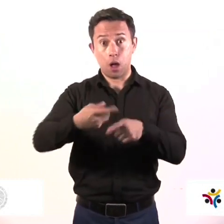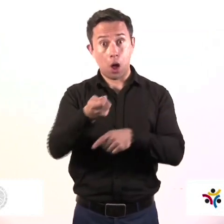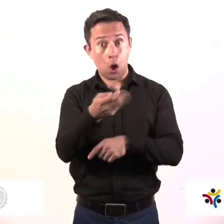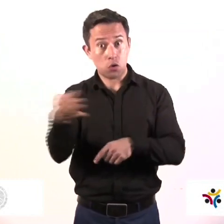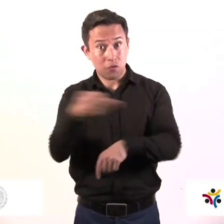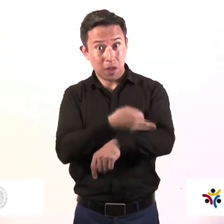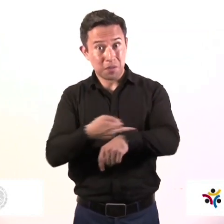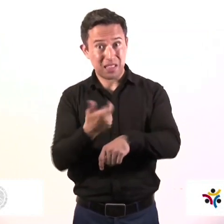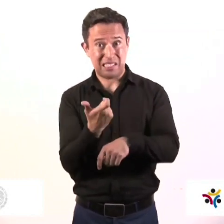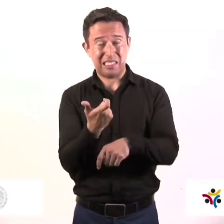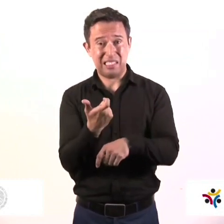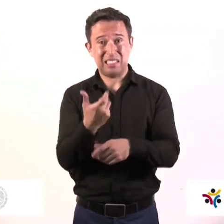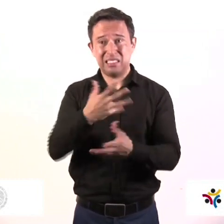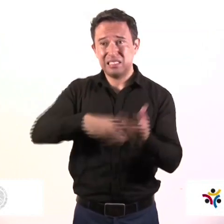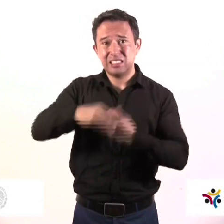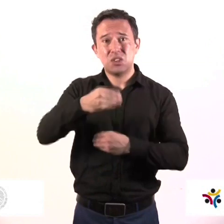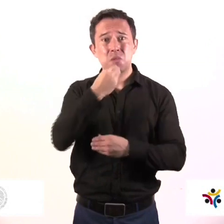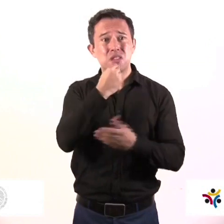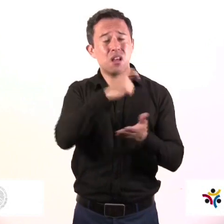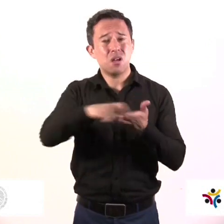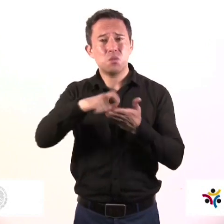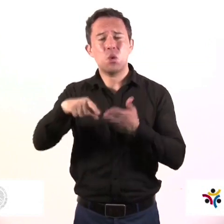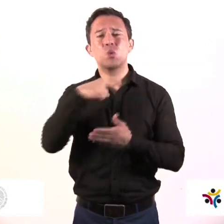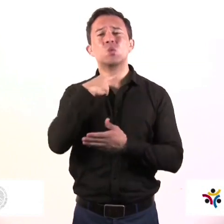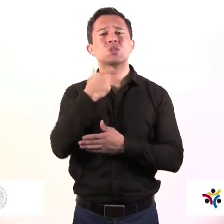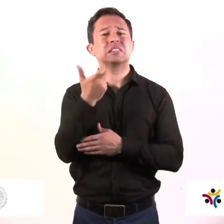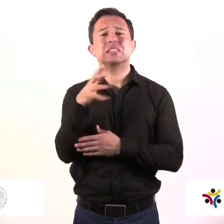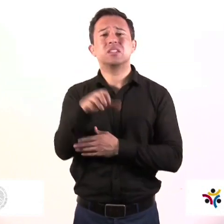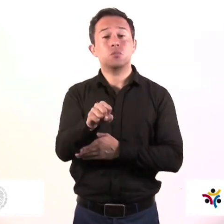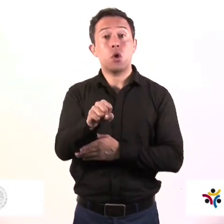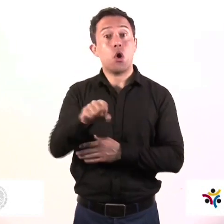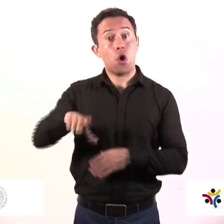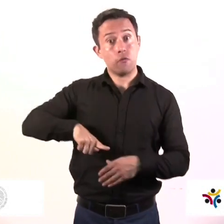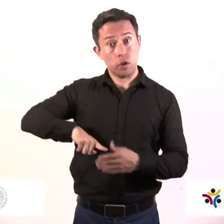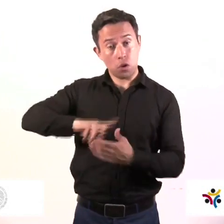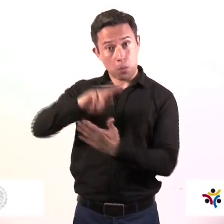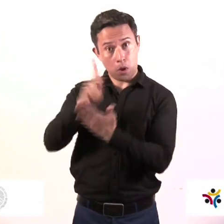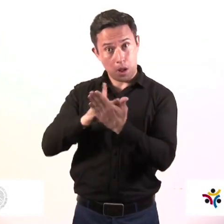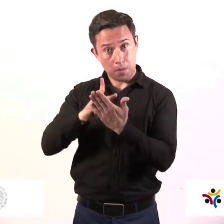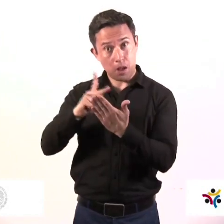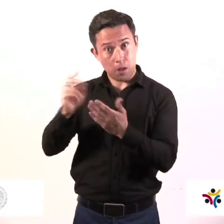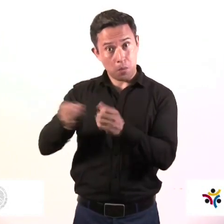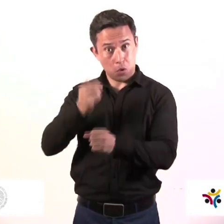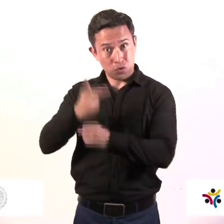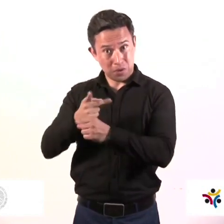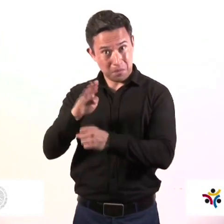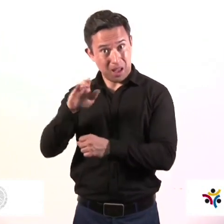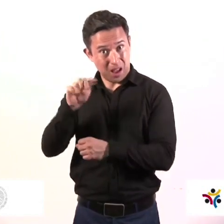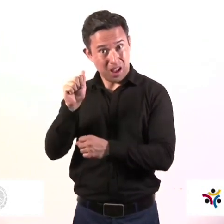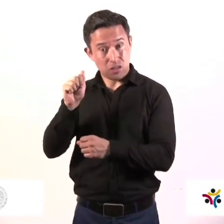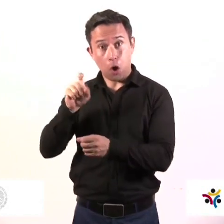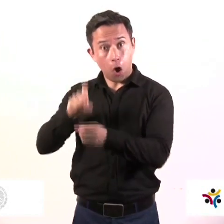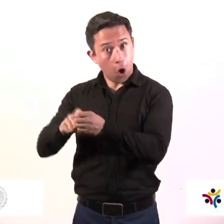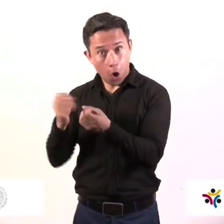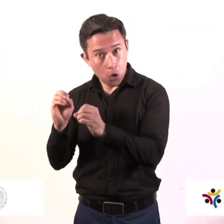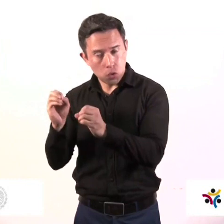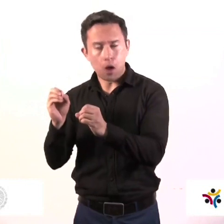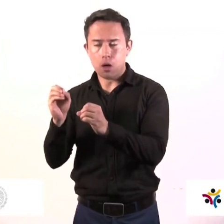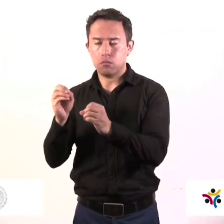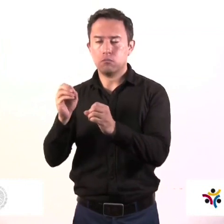alimentación y que no reciben apoyos del programa Oportunidades. Se dará preferencia a hogares que tengan menores de 5 años de edad y